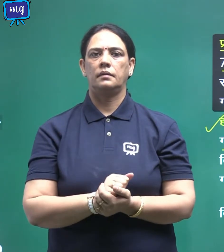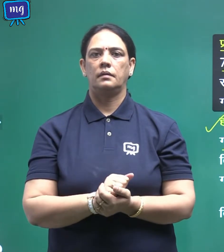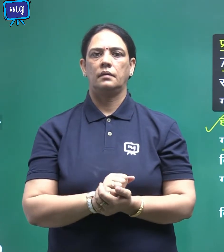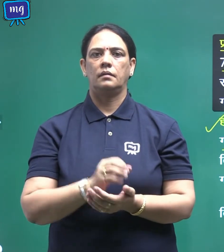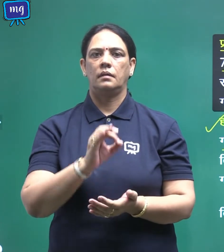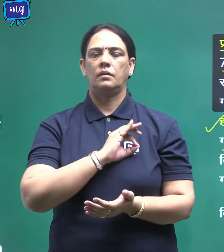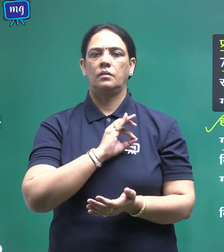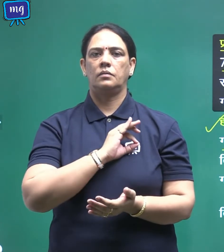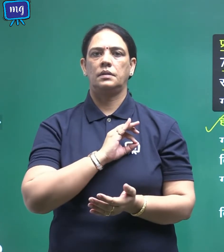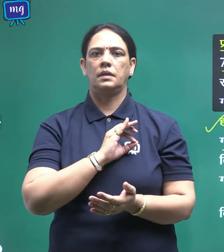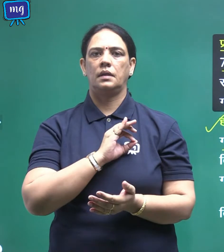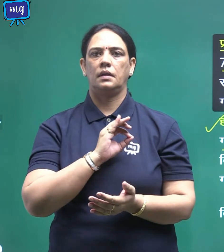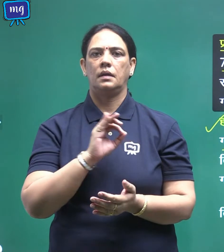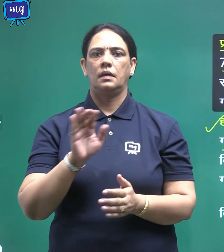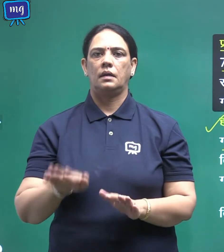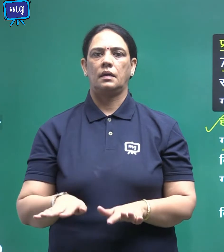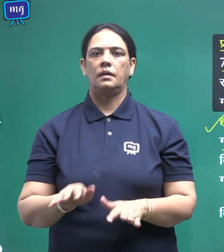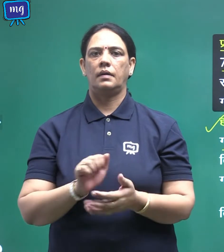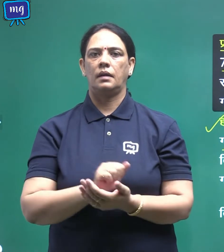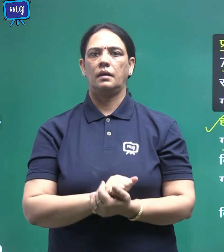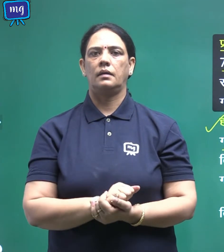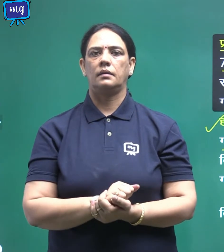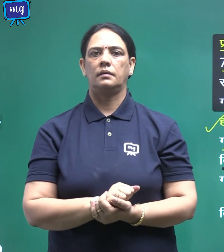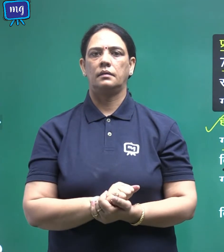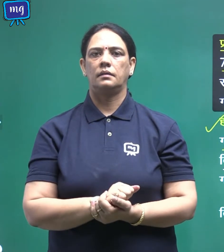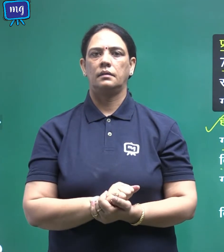रुचि रखने वाले